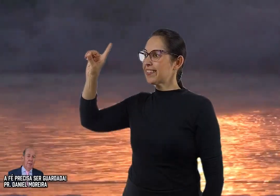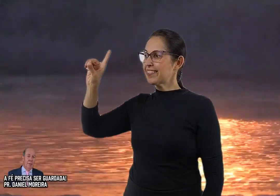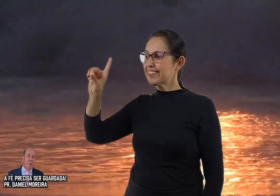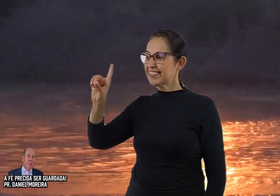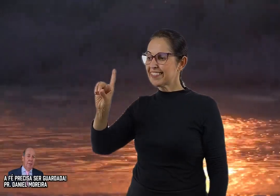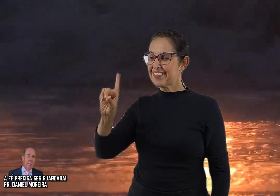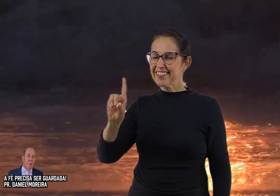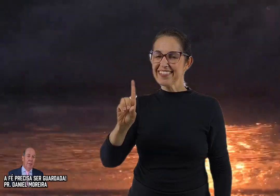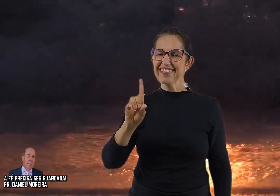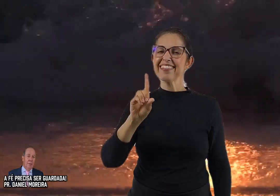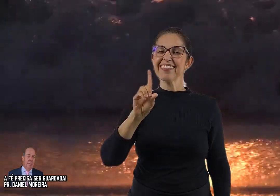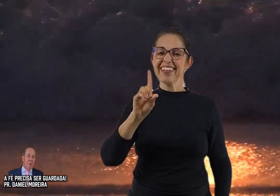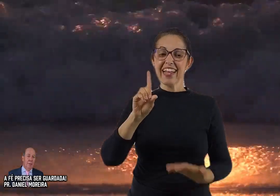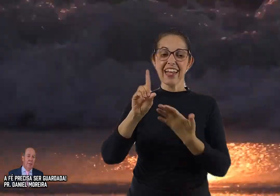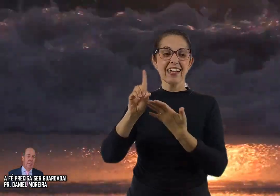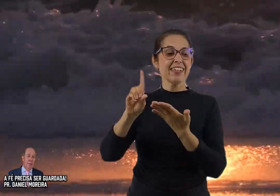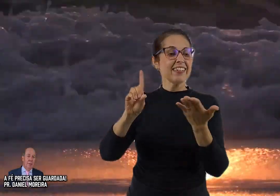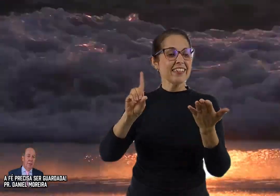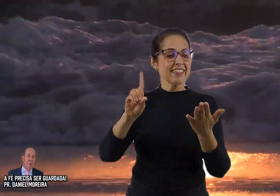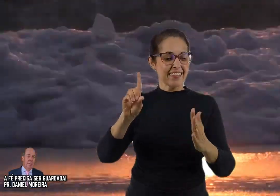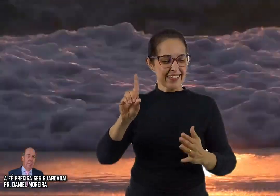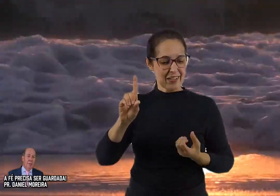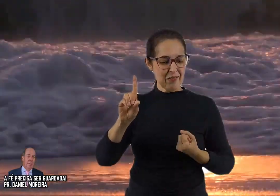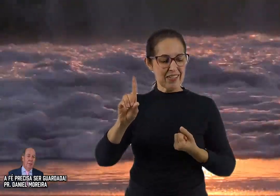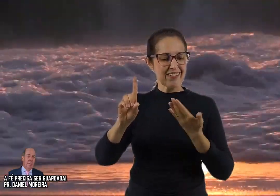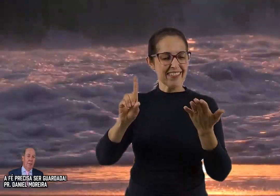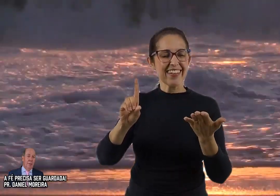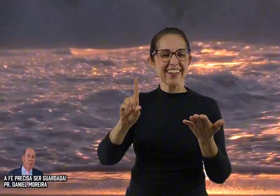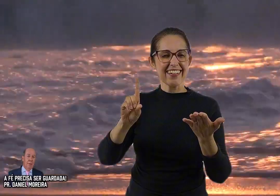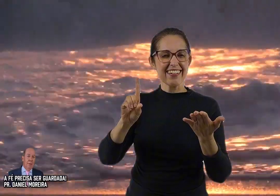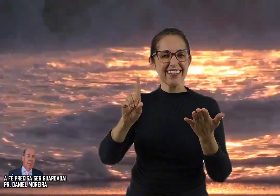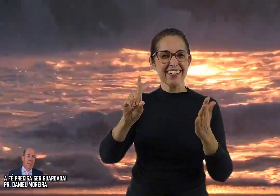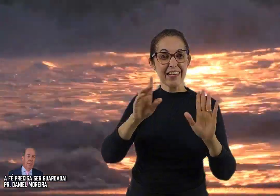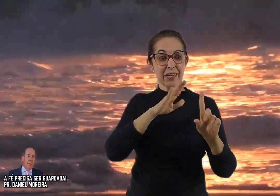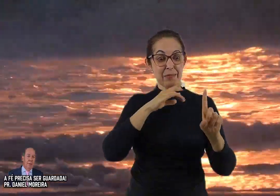da ação transformadora do Espírito Santo.